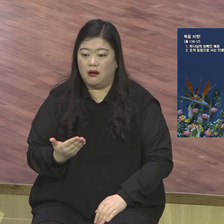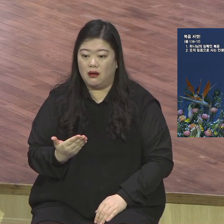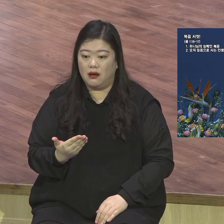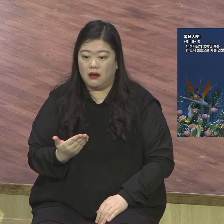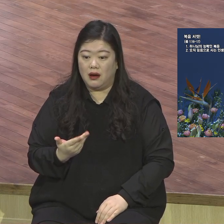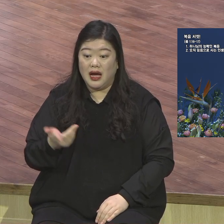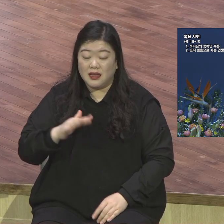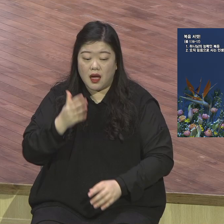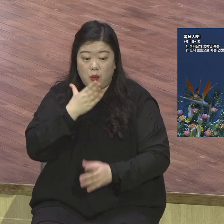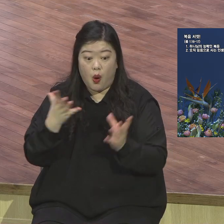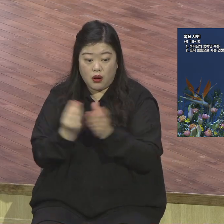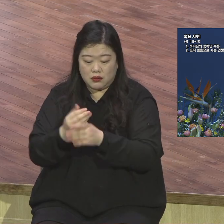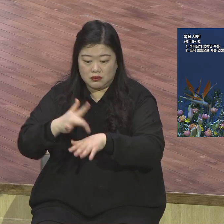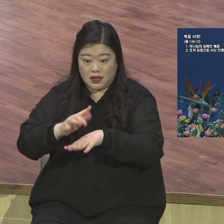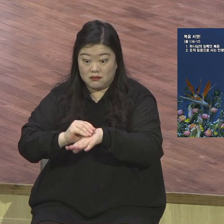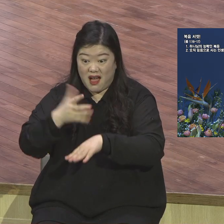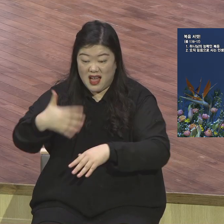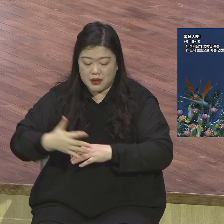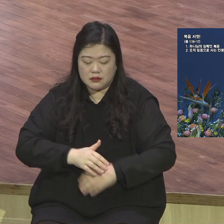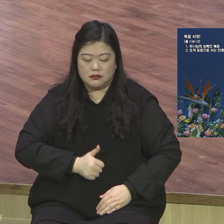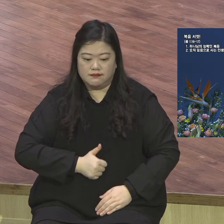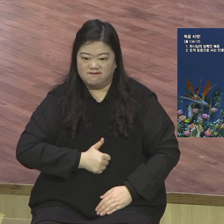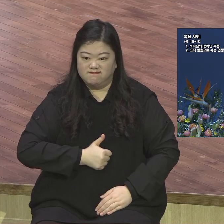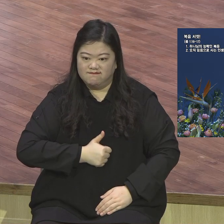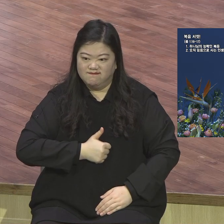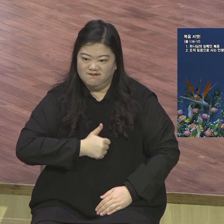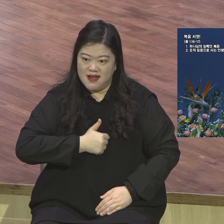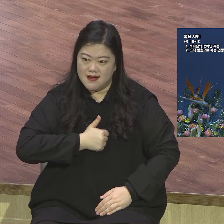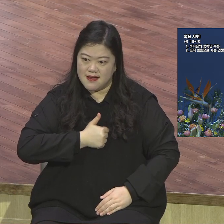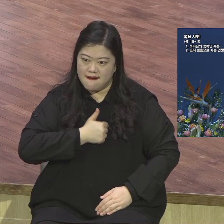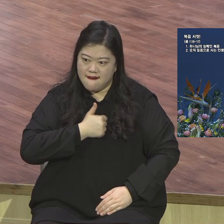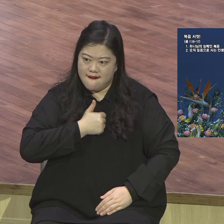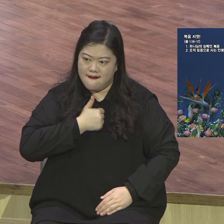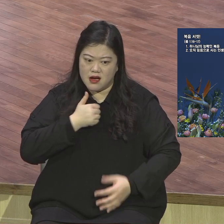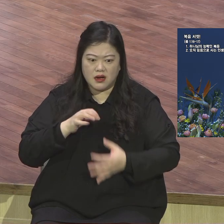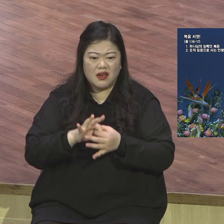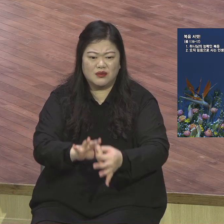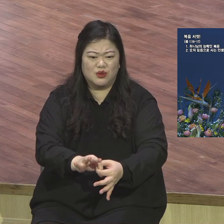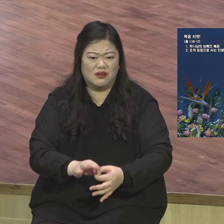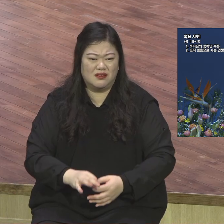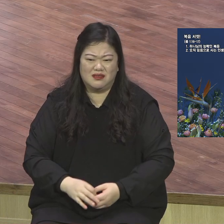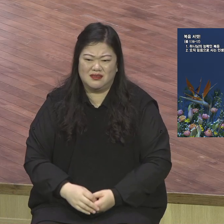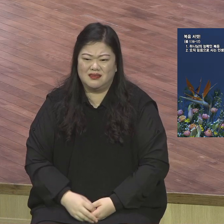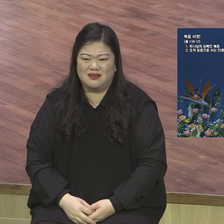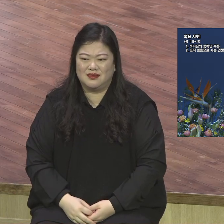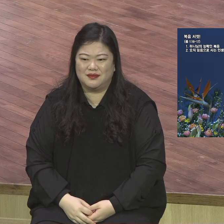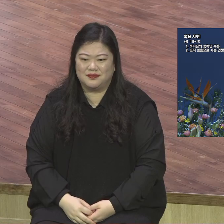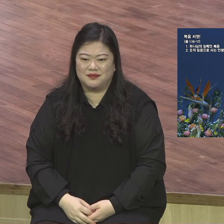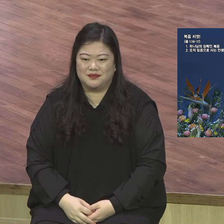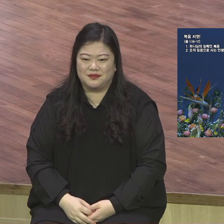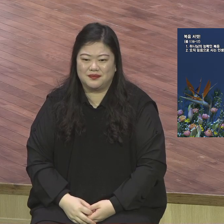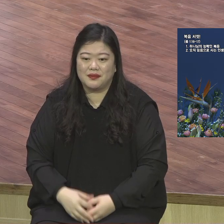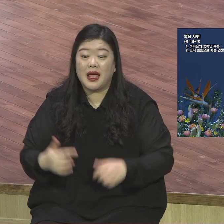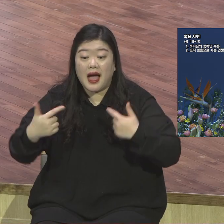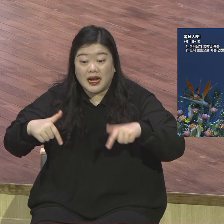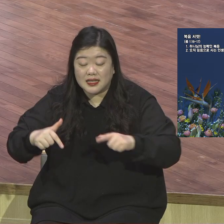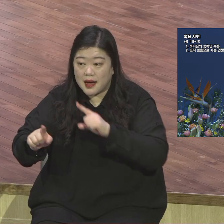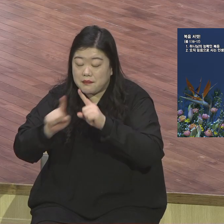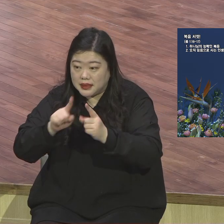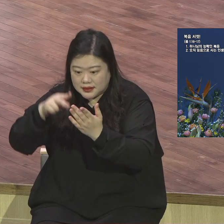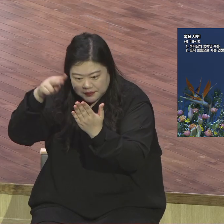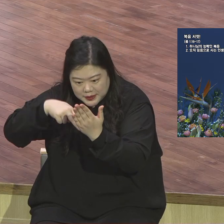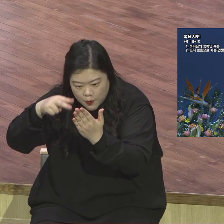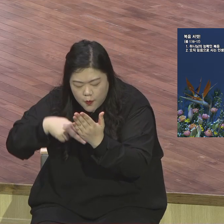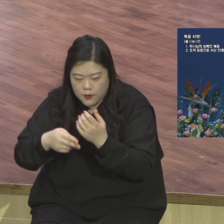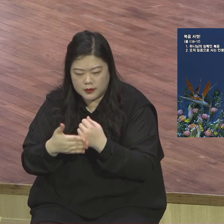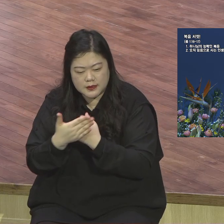자유를 누리시기를 바랍니다. 날마다 복음으로 참된 위로를 받고 새 힘을 얻어야 돼.